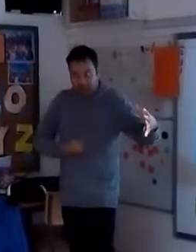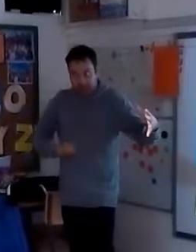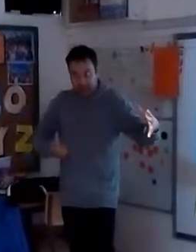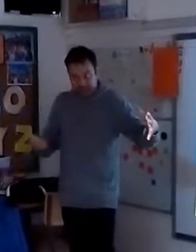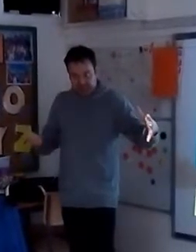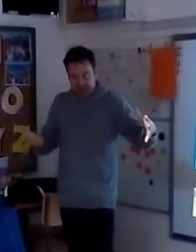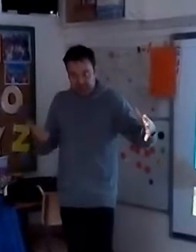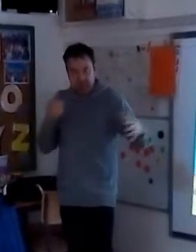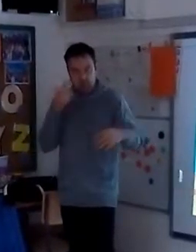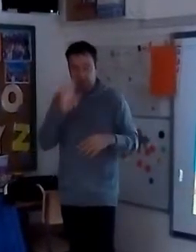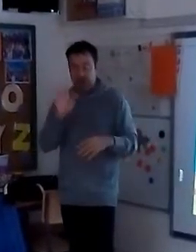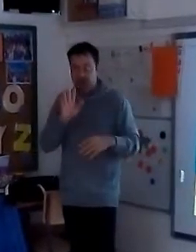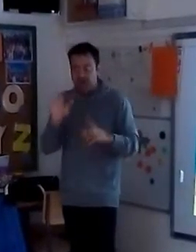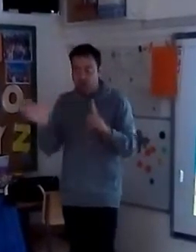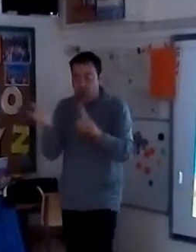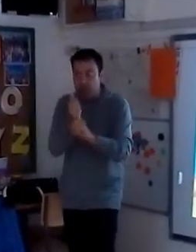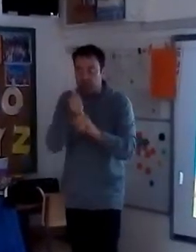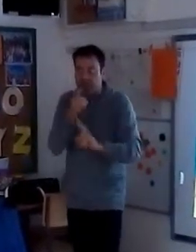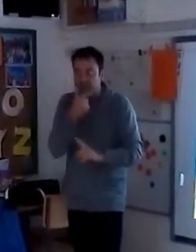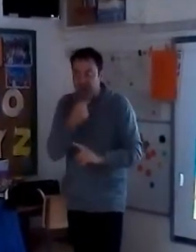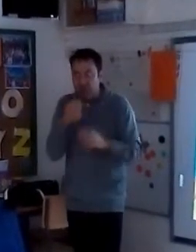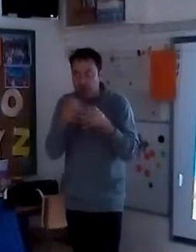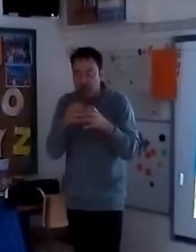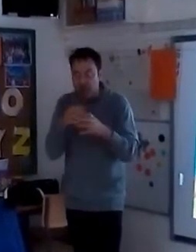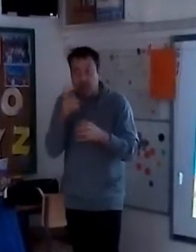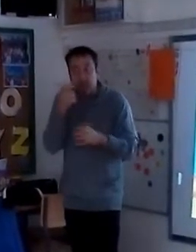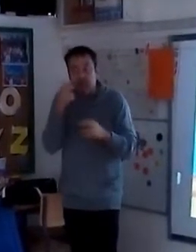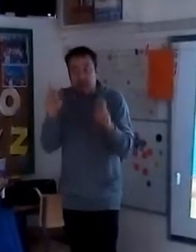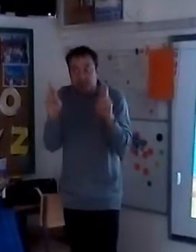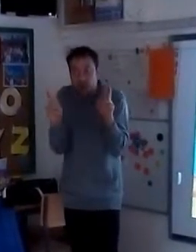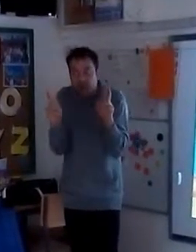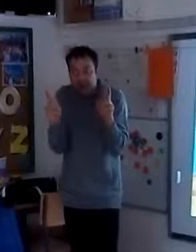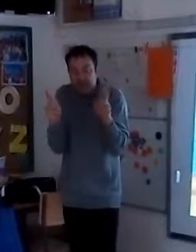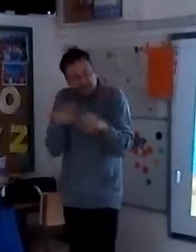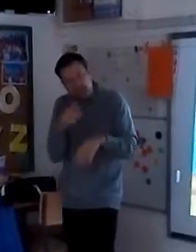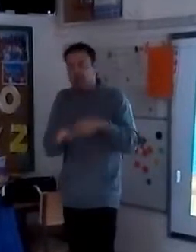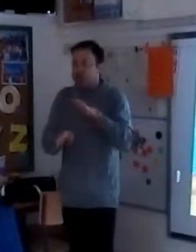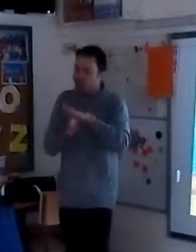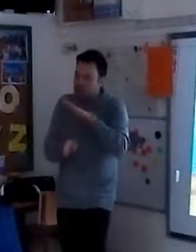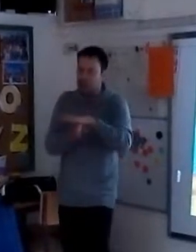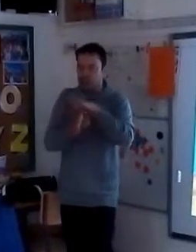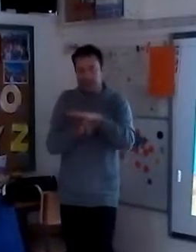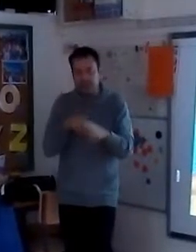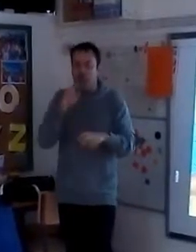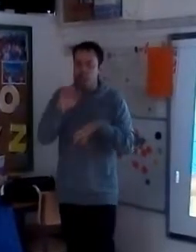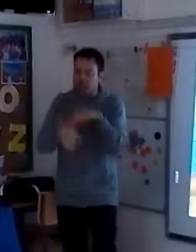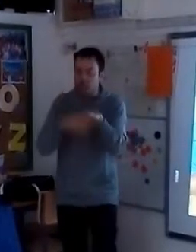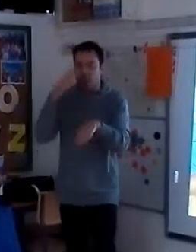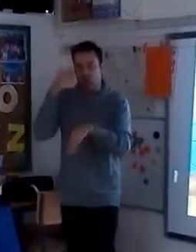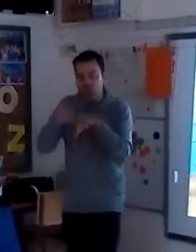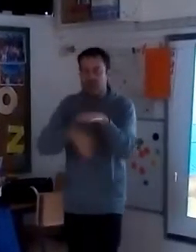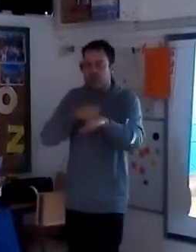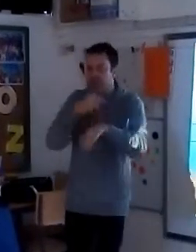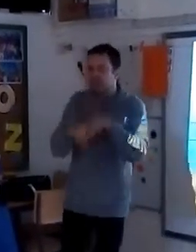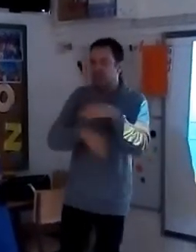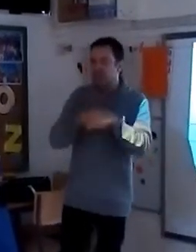la tortilla porque tengo mucha hambre. Así que, no sé si será fácil, a ver si tiene suerte, y siguió